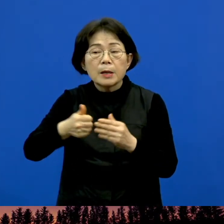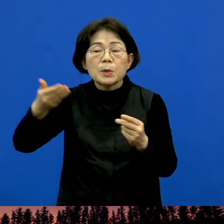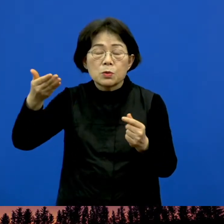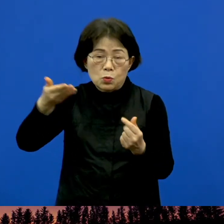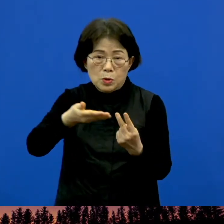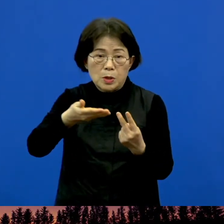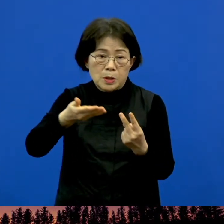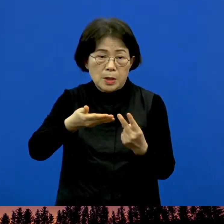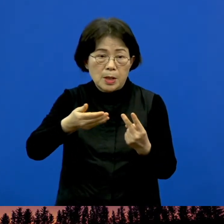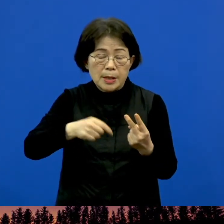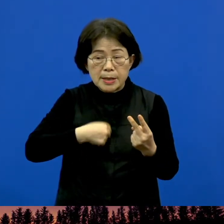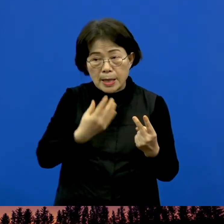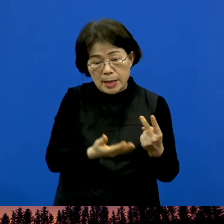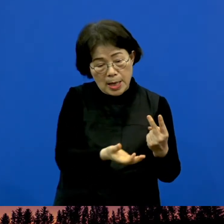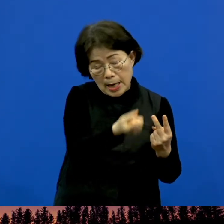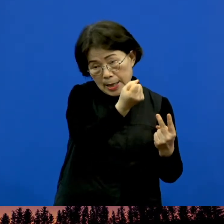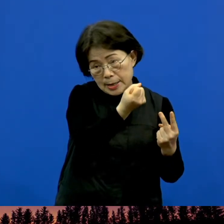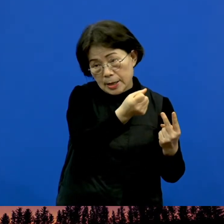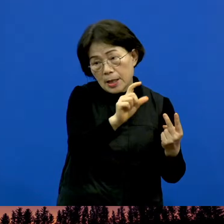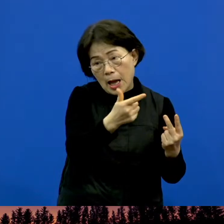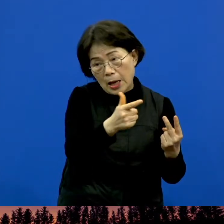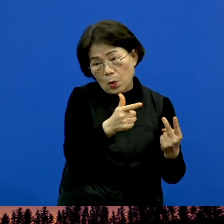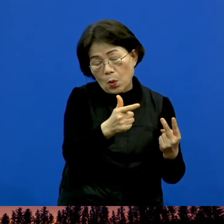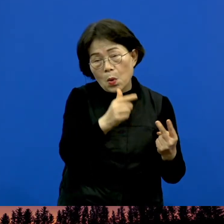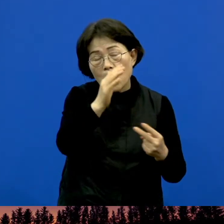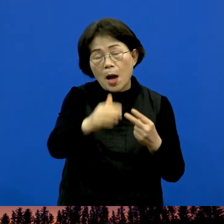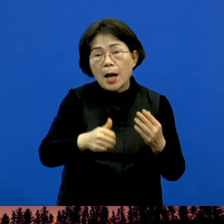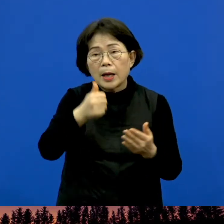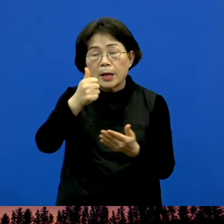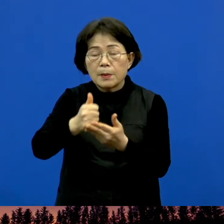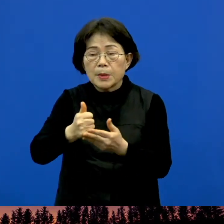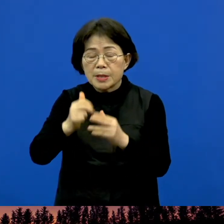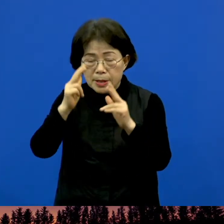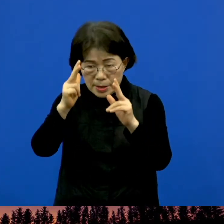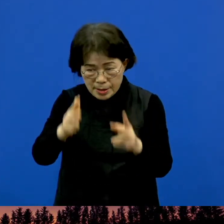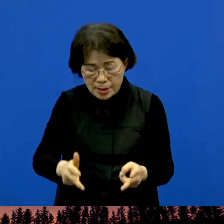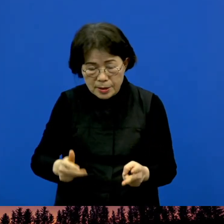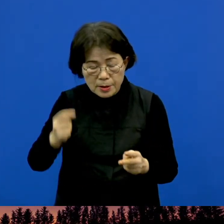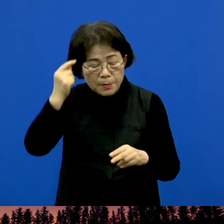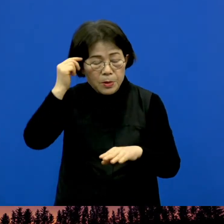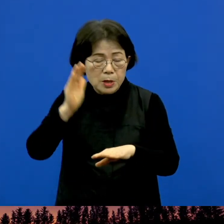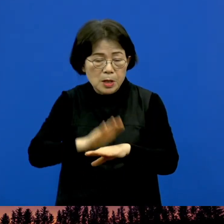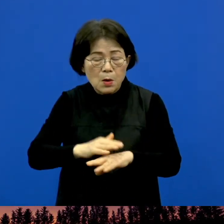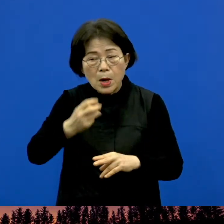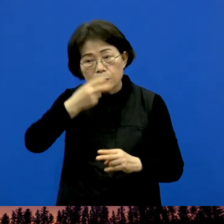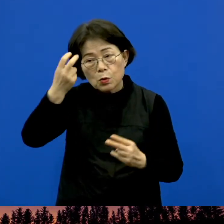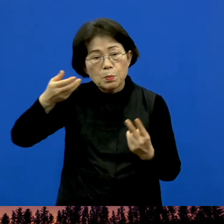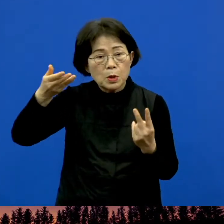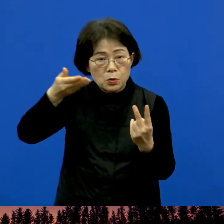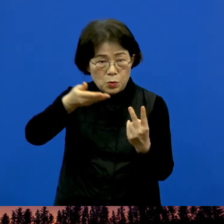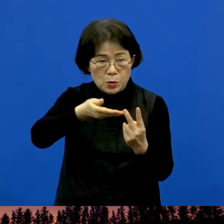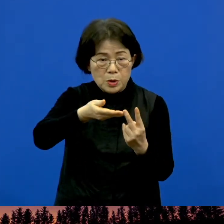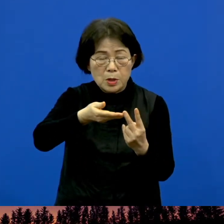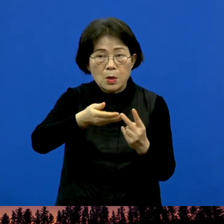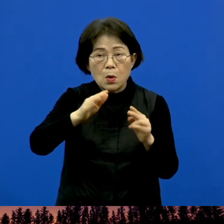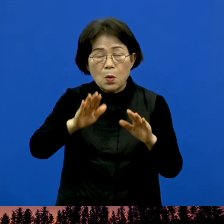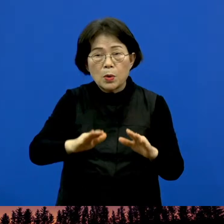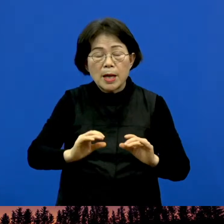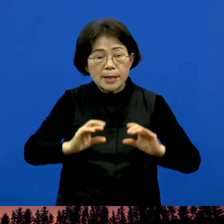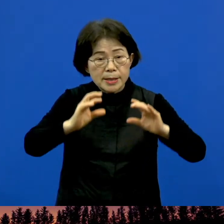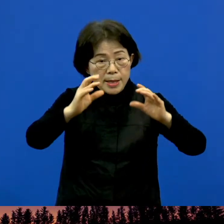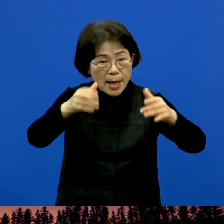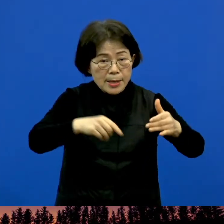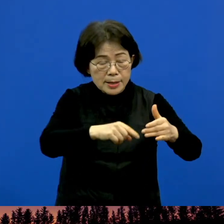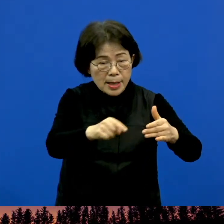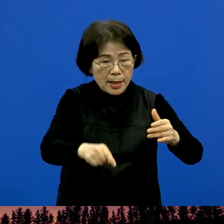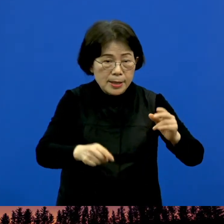그거는 자기들이 가지고 있는 것이 아니라 하나님이 주신 지혜와 총명이다. 자, 여러분 오늘날 세상에서도